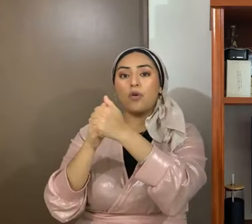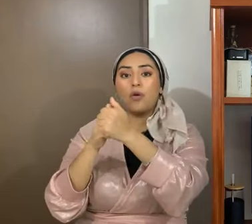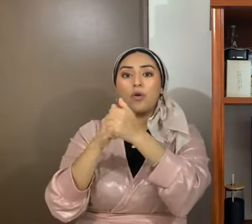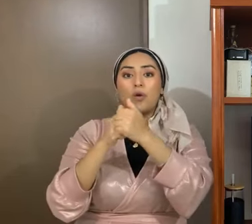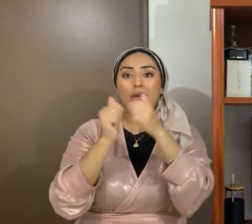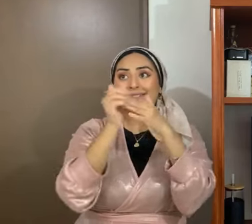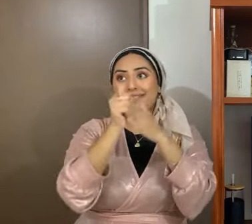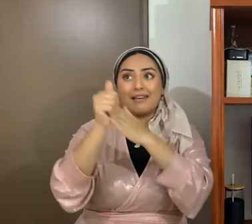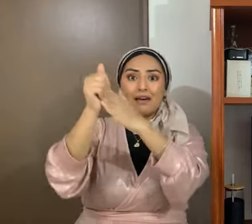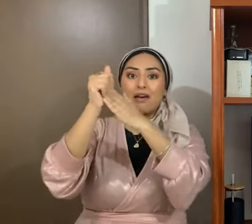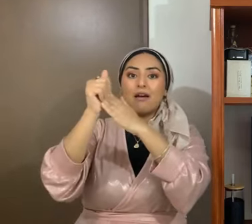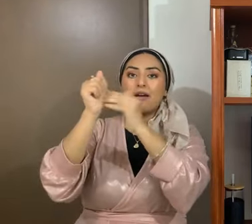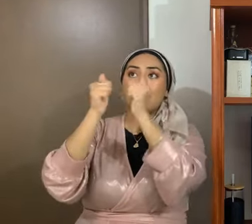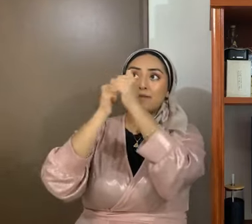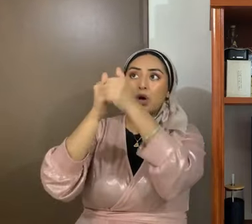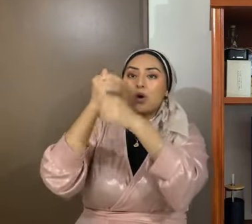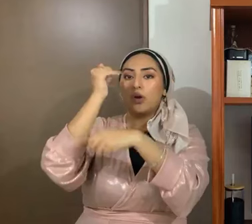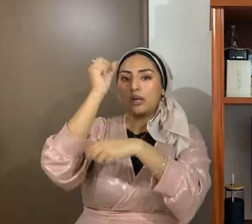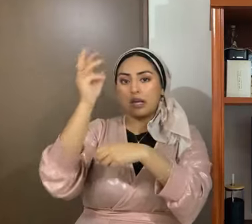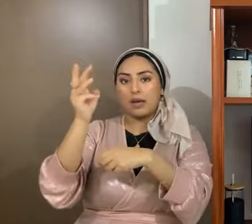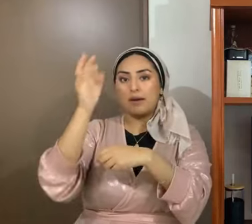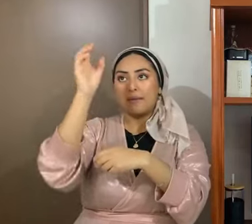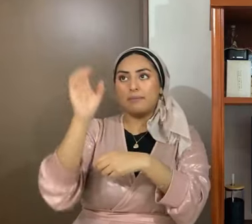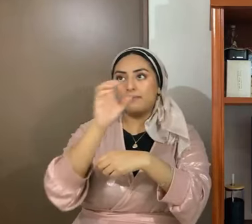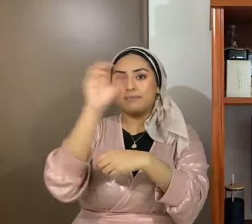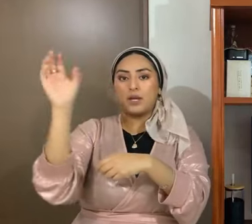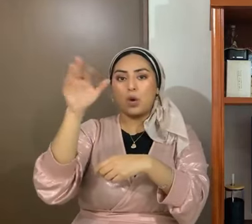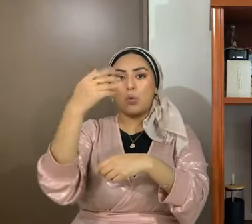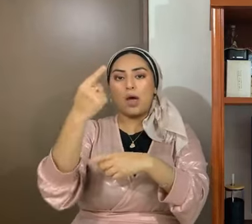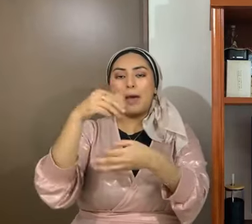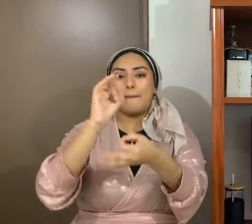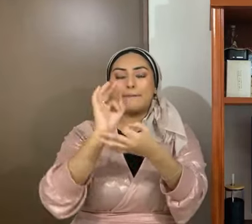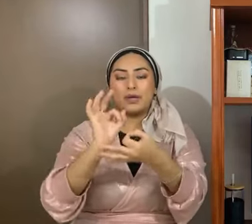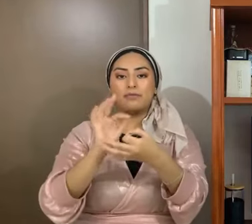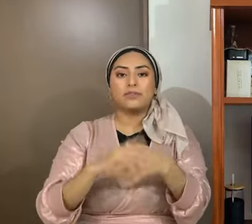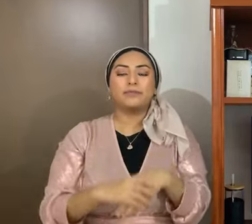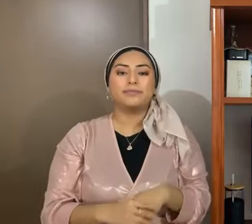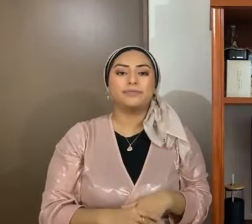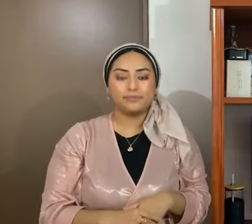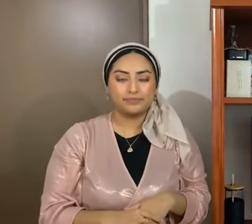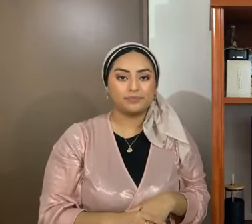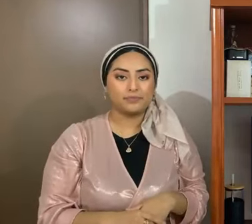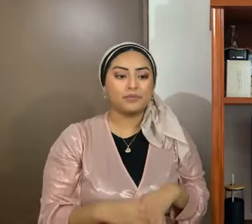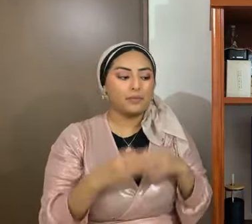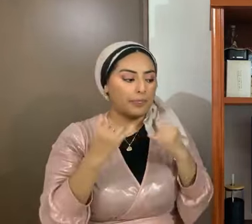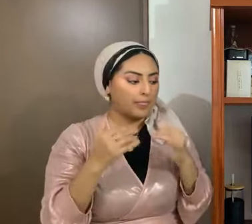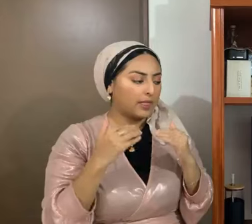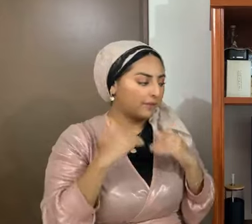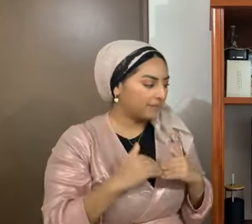al Mesías de Israel y su sacrificio único y perfecto. ¿Amén? Muy bien. Ahora,